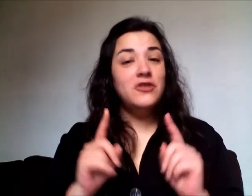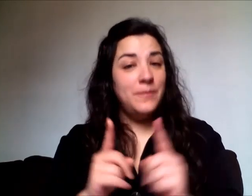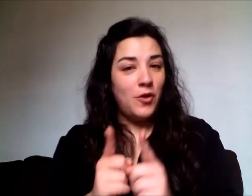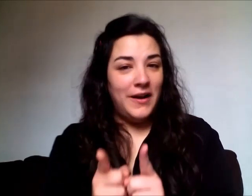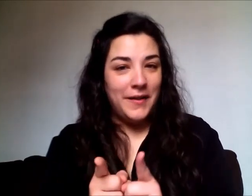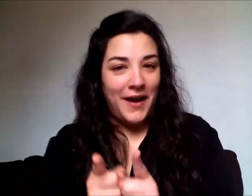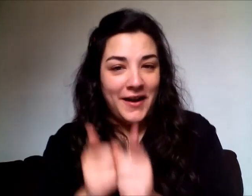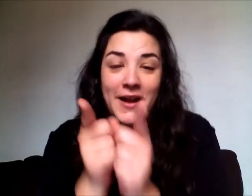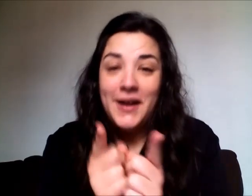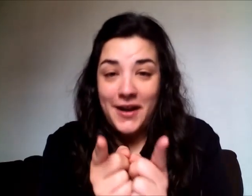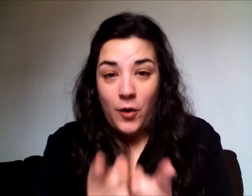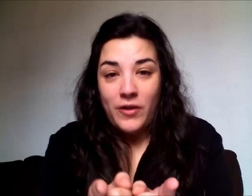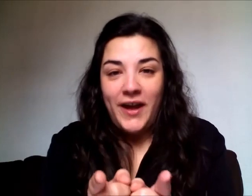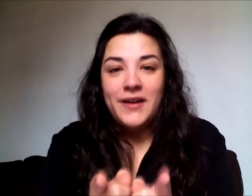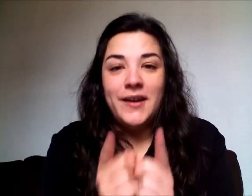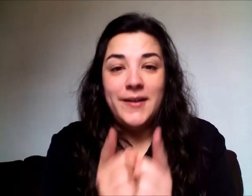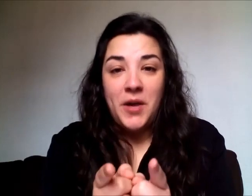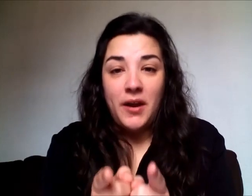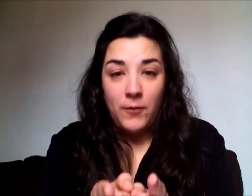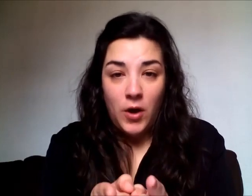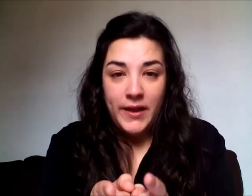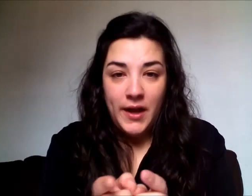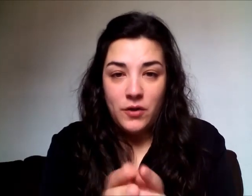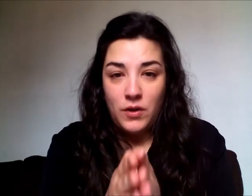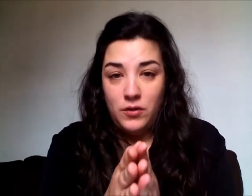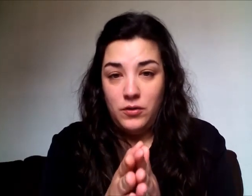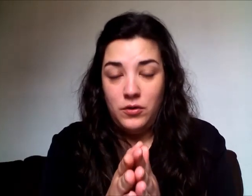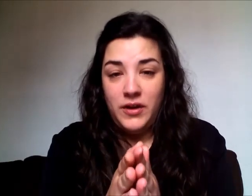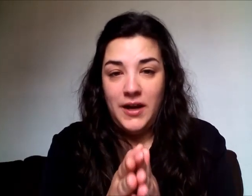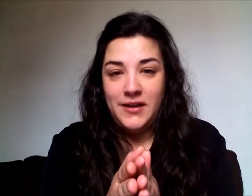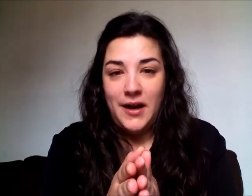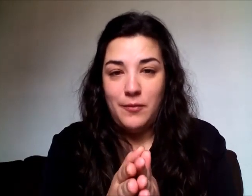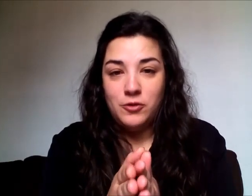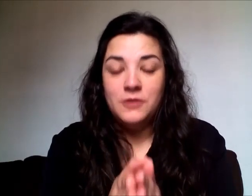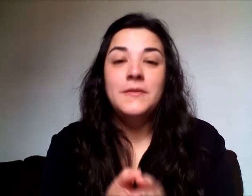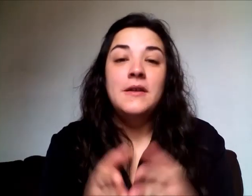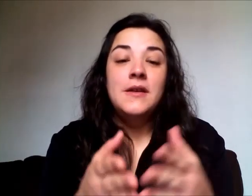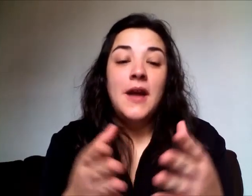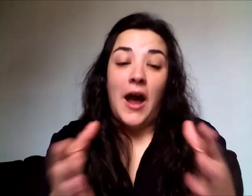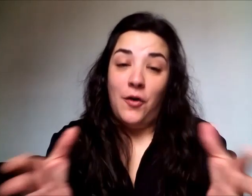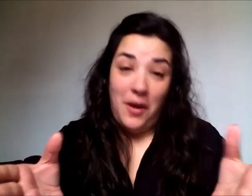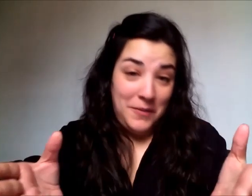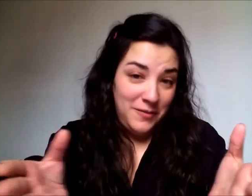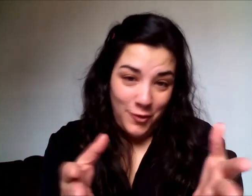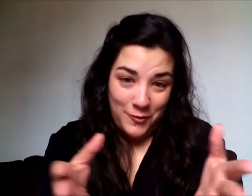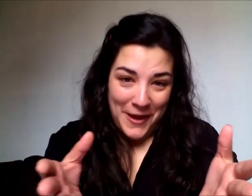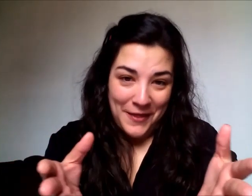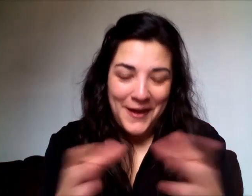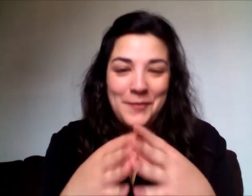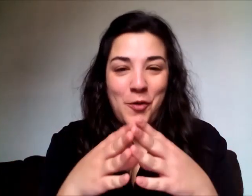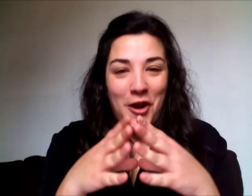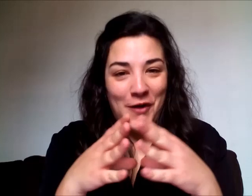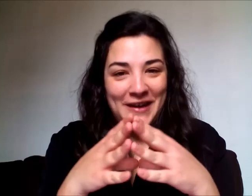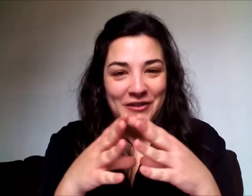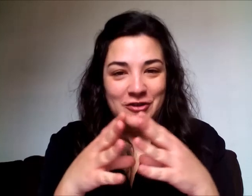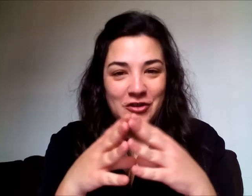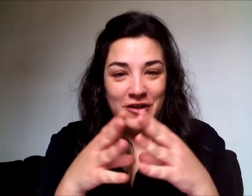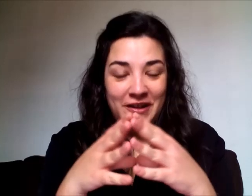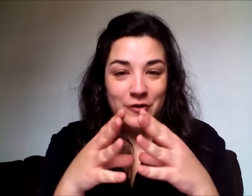sin vocalizar. Recordad que siempre hay que vocalizar cuando deletreamos. Ahora mismo no lo voy a hacer porque lo que quiero es que os quedéis